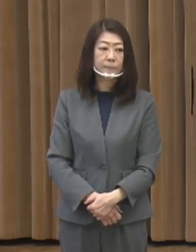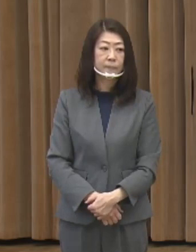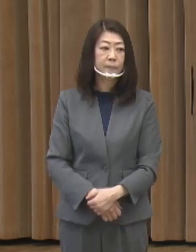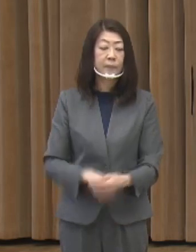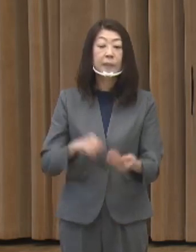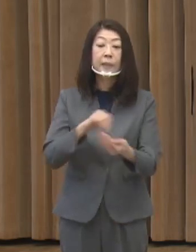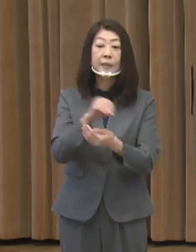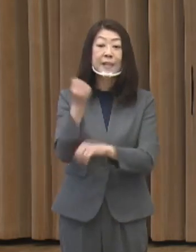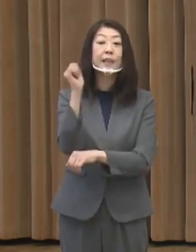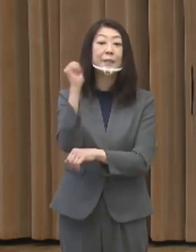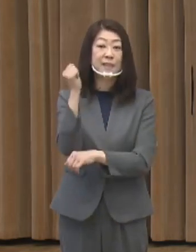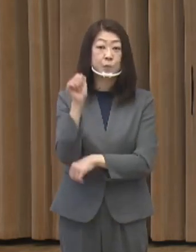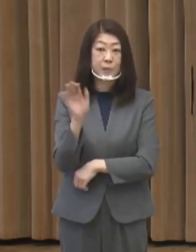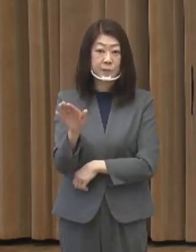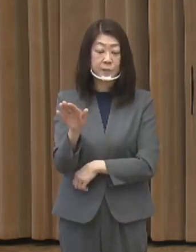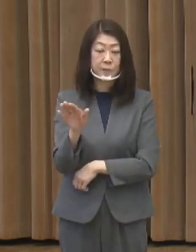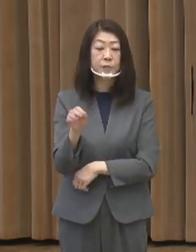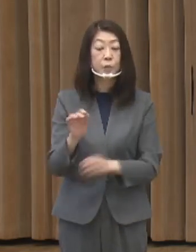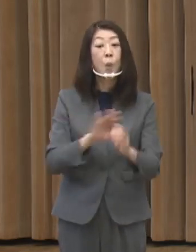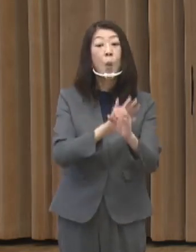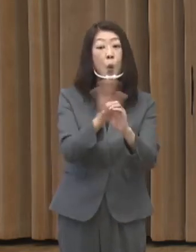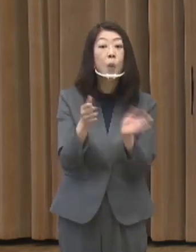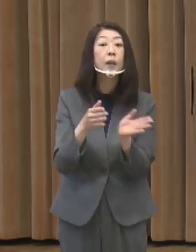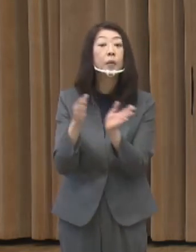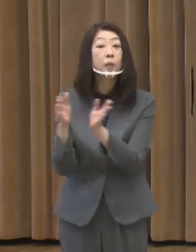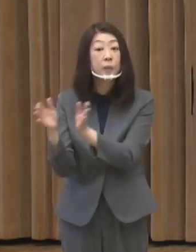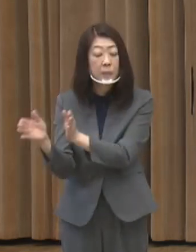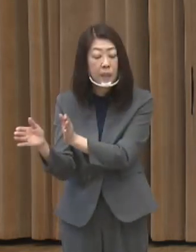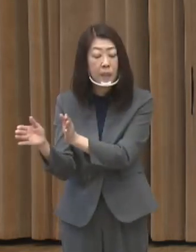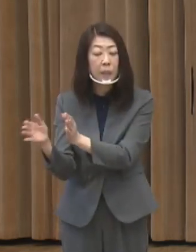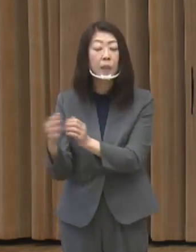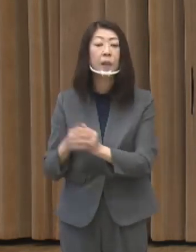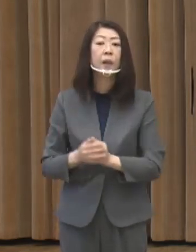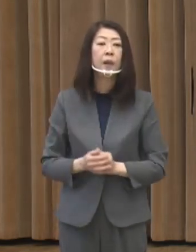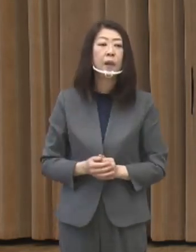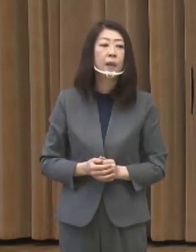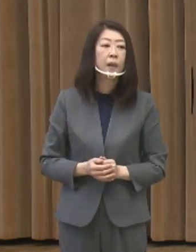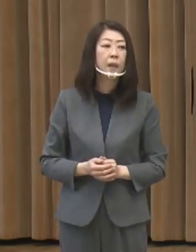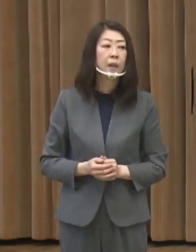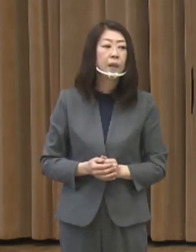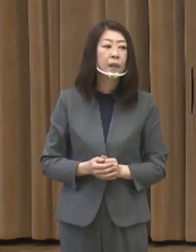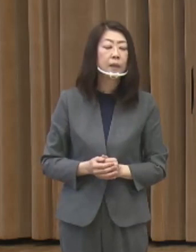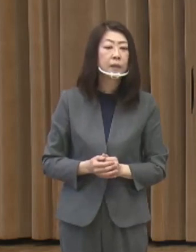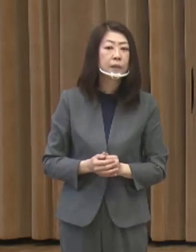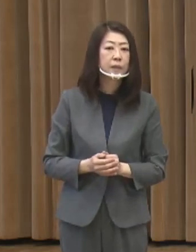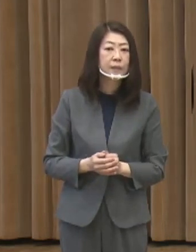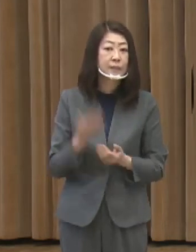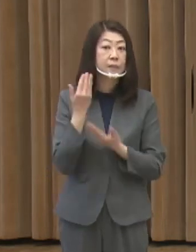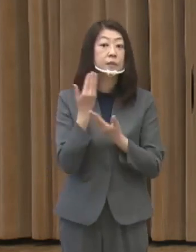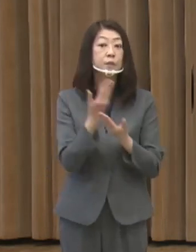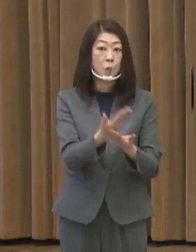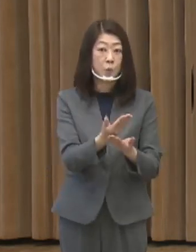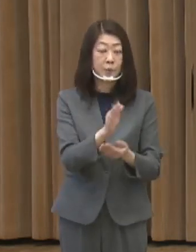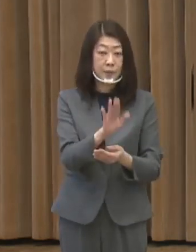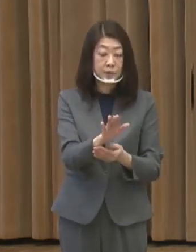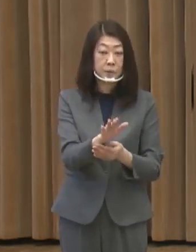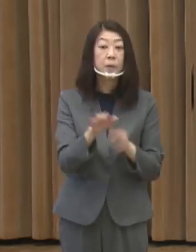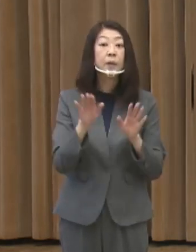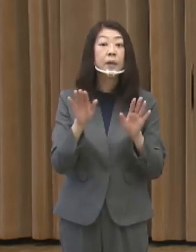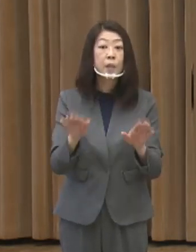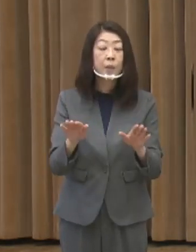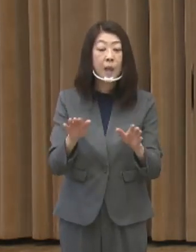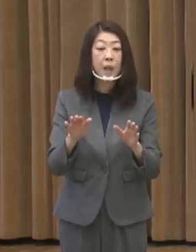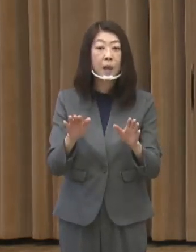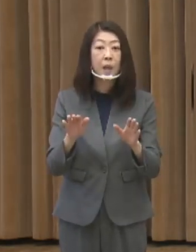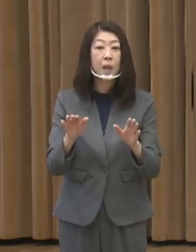埼玉新聞の新井と申します。ちょっとコロナと離れてですね、豚熱の対応についてお伺いいたします。現在国内